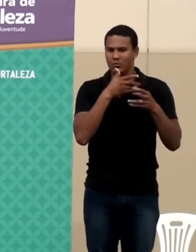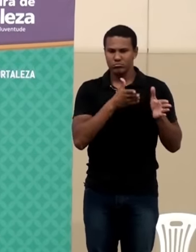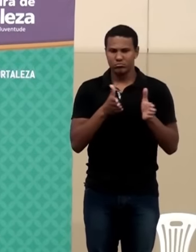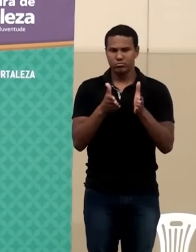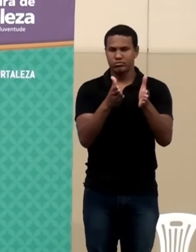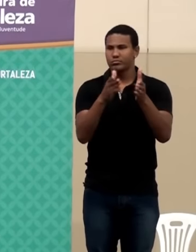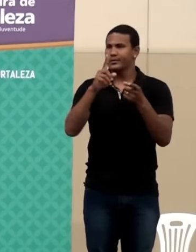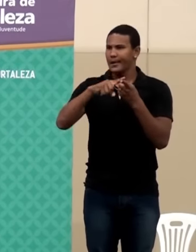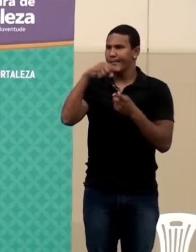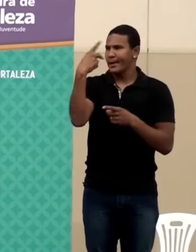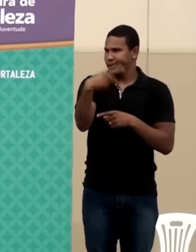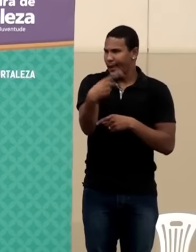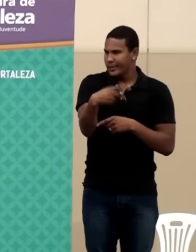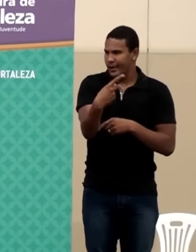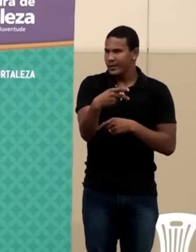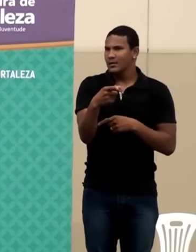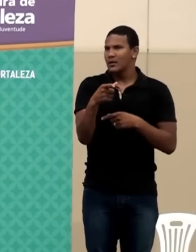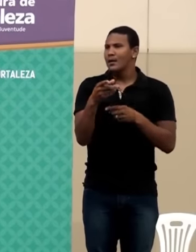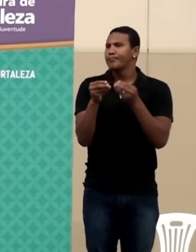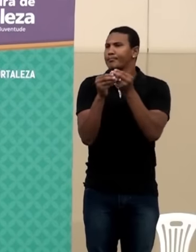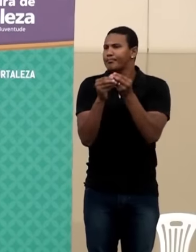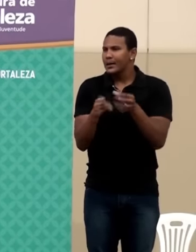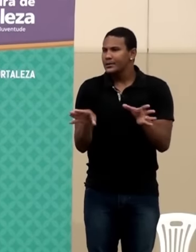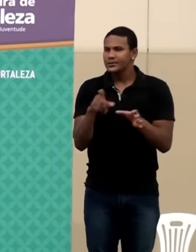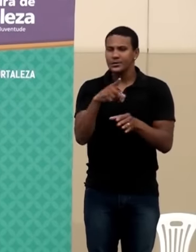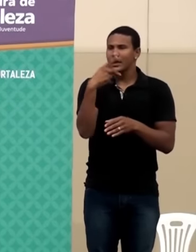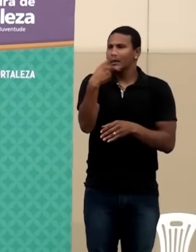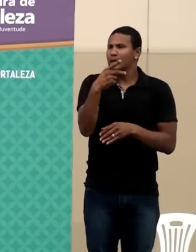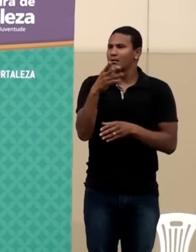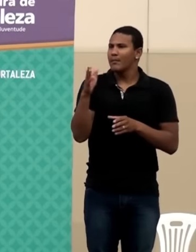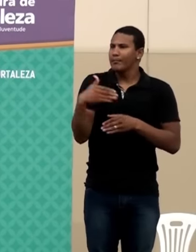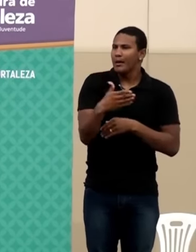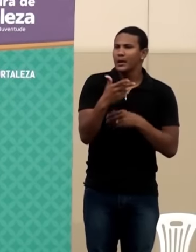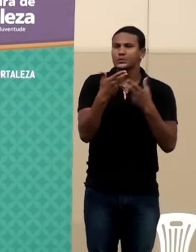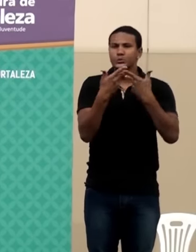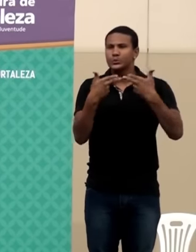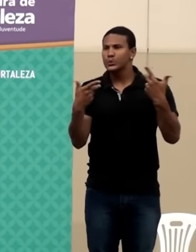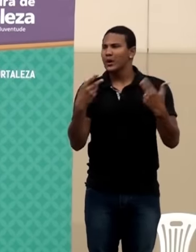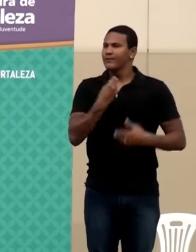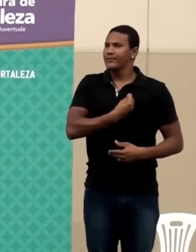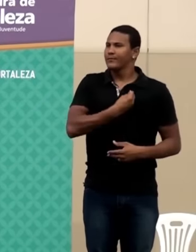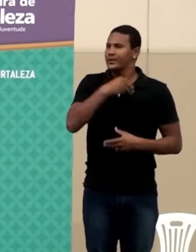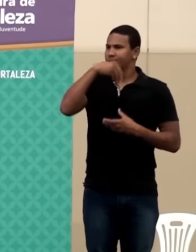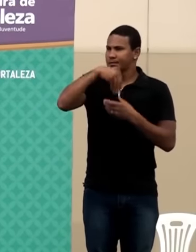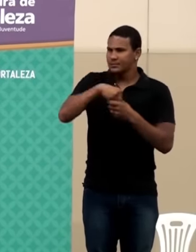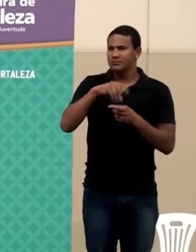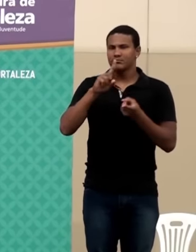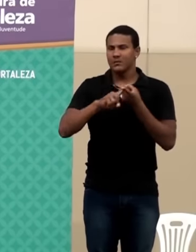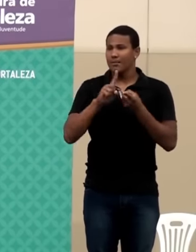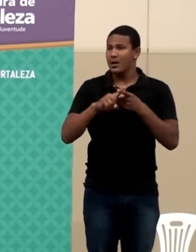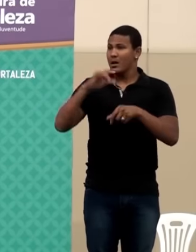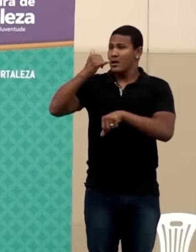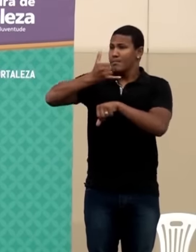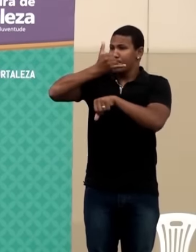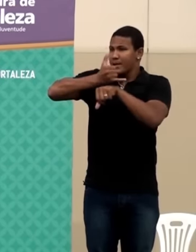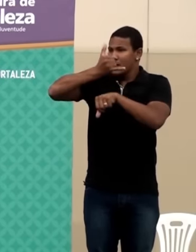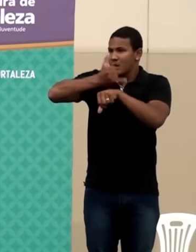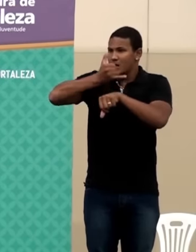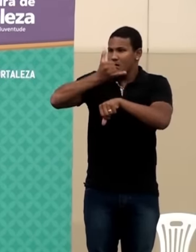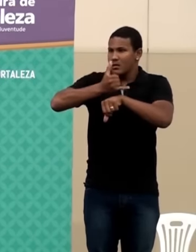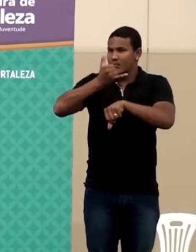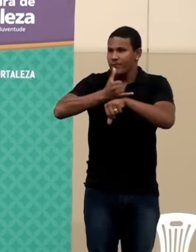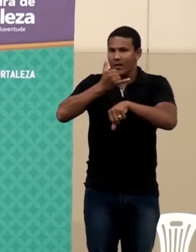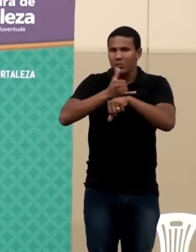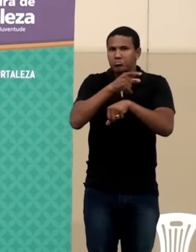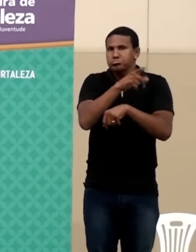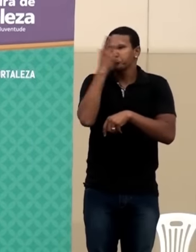lagos também fica ácida, prejudicando esses ecossistemas aquáticos. Estruturas metálicas são danificadas na presença